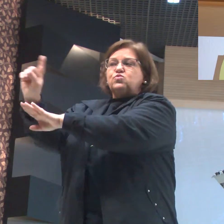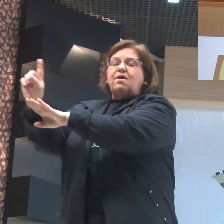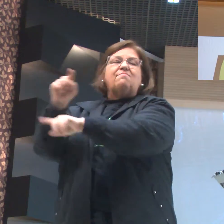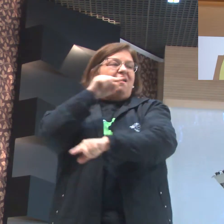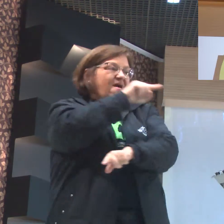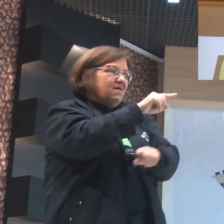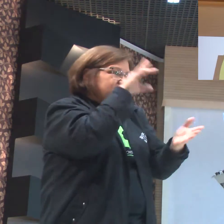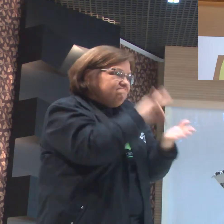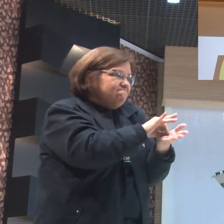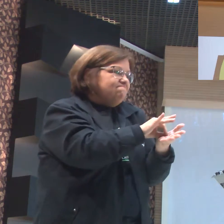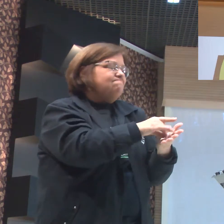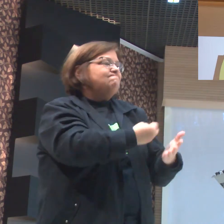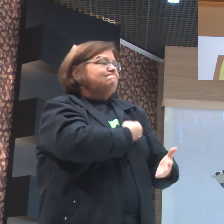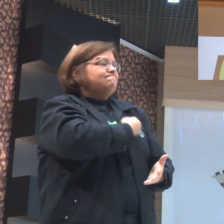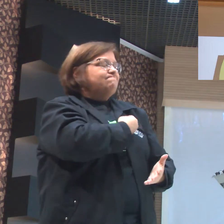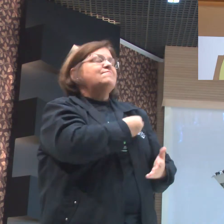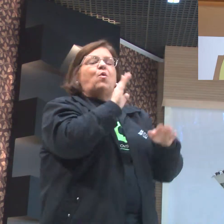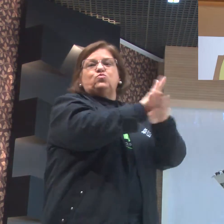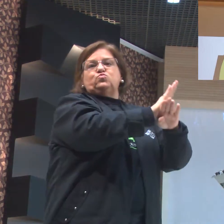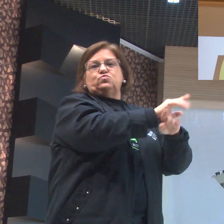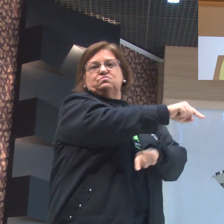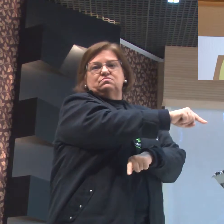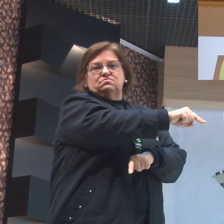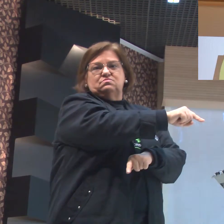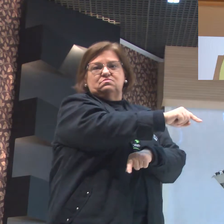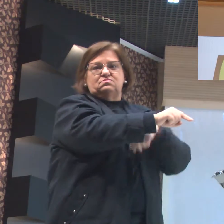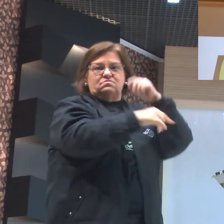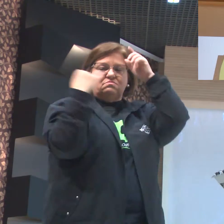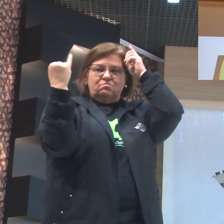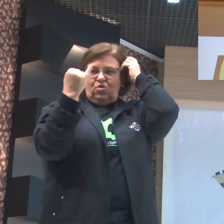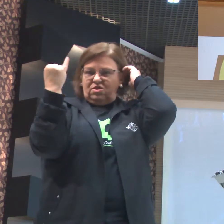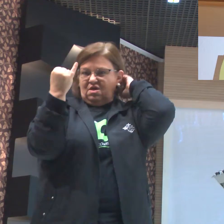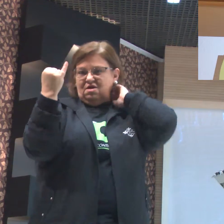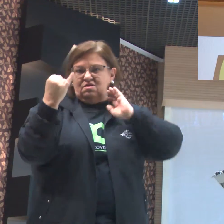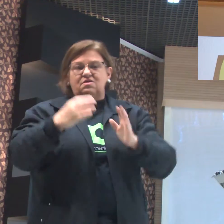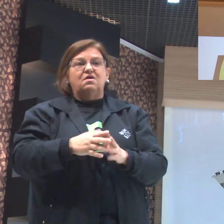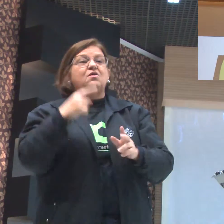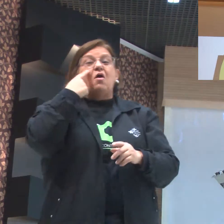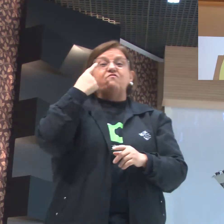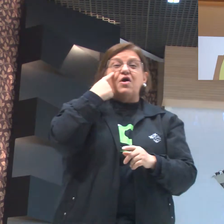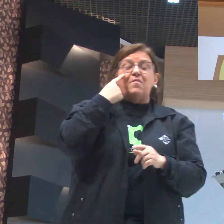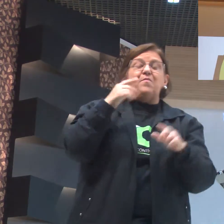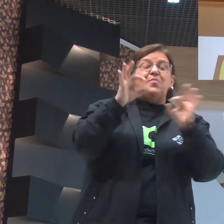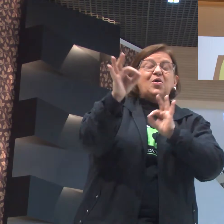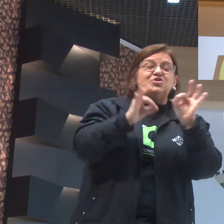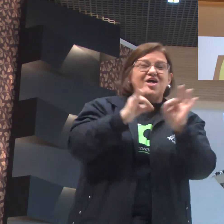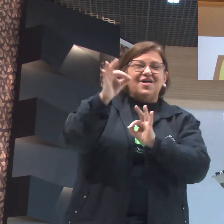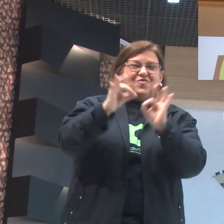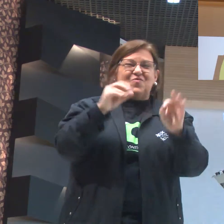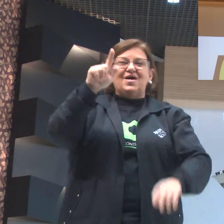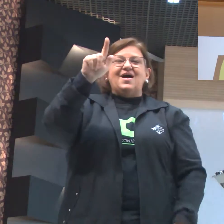É muito lindo, é muito lindo. A gente vê no Gadareno outras ações que acontecem, no Projeto